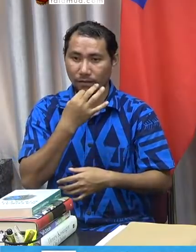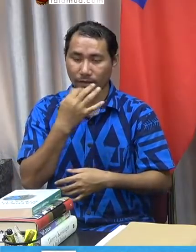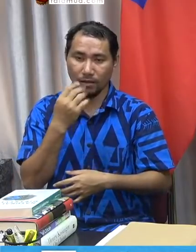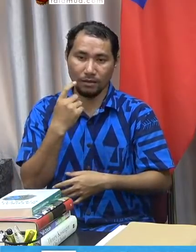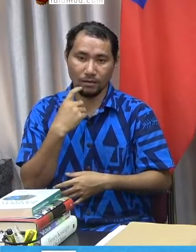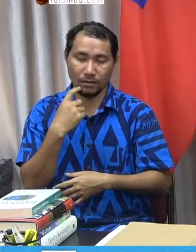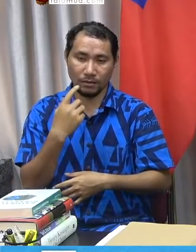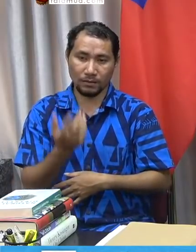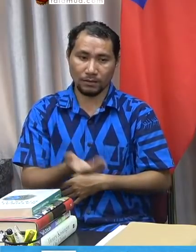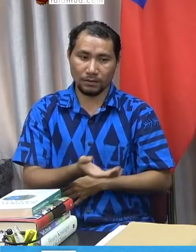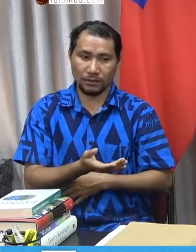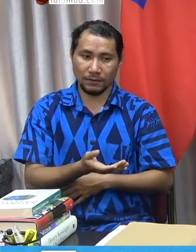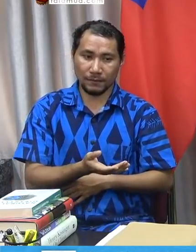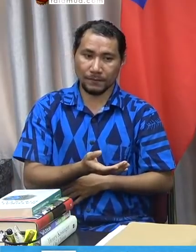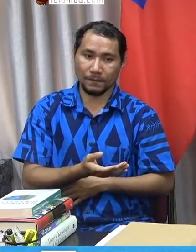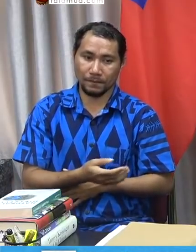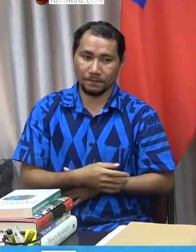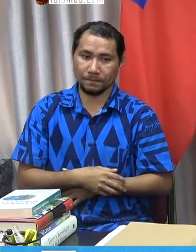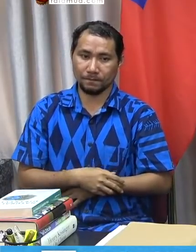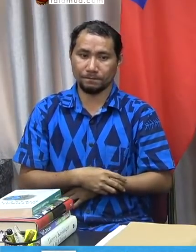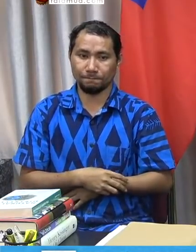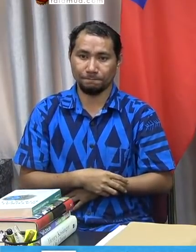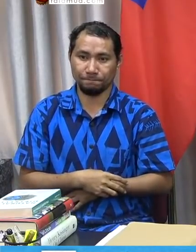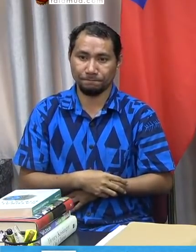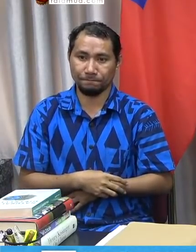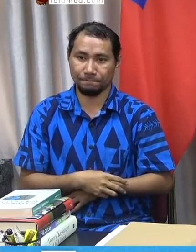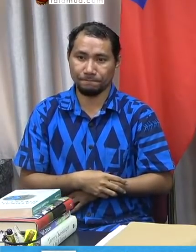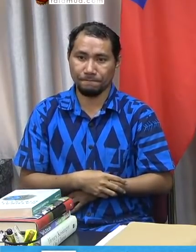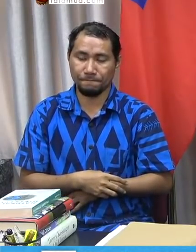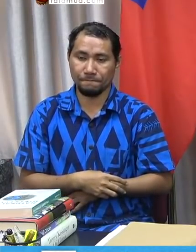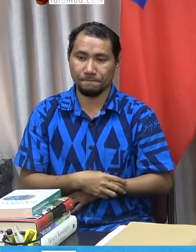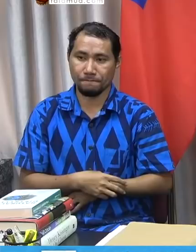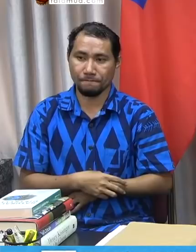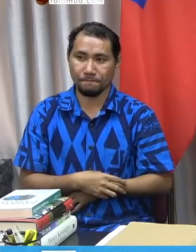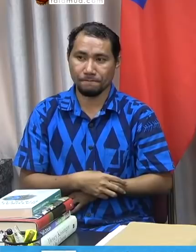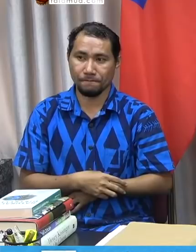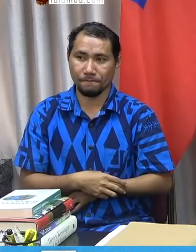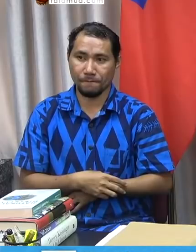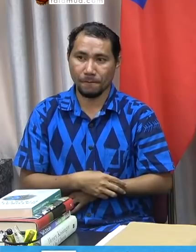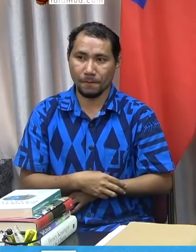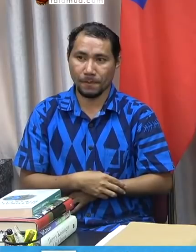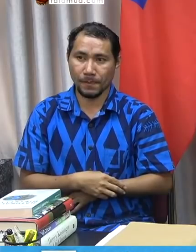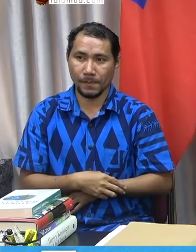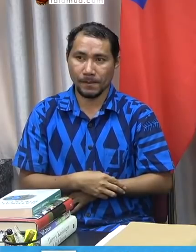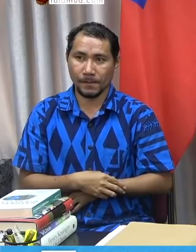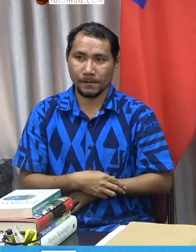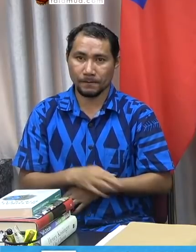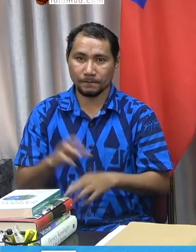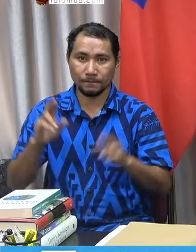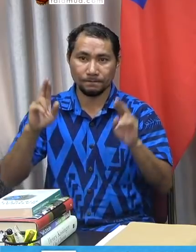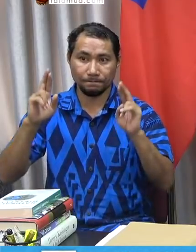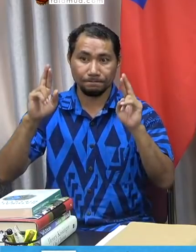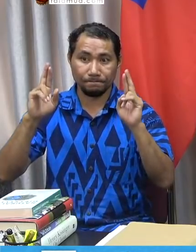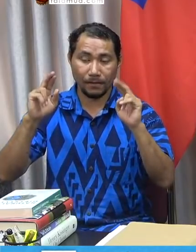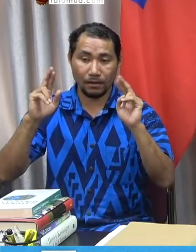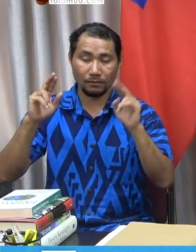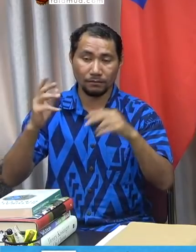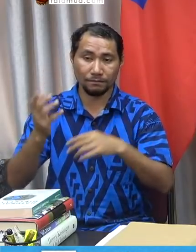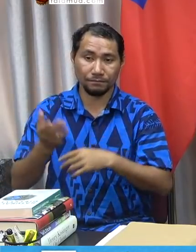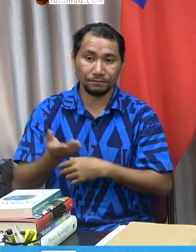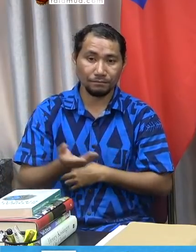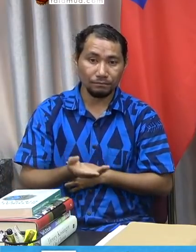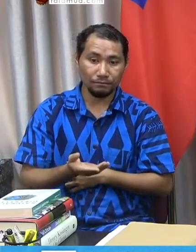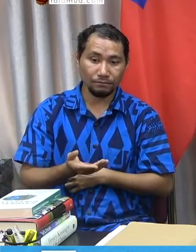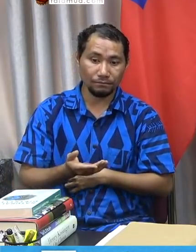nei. Ai mai se o se mata upu o lo o whaasino tonu i se